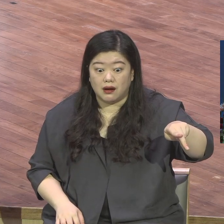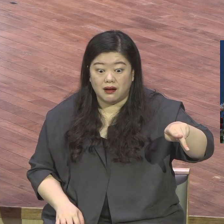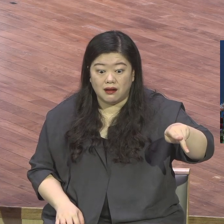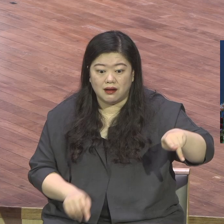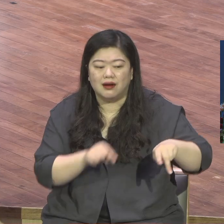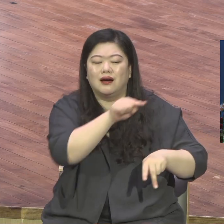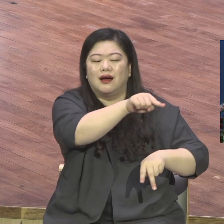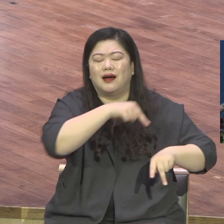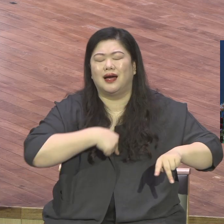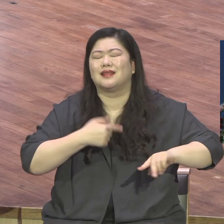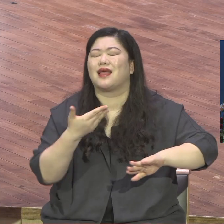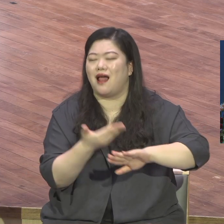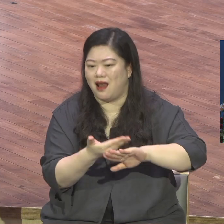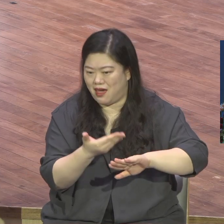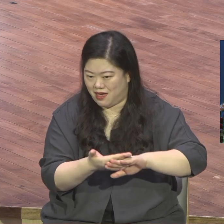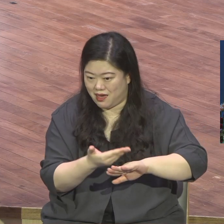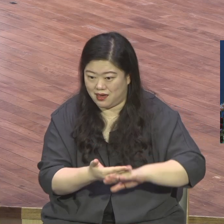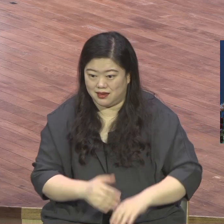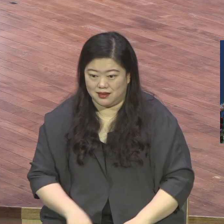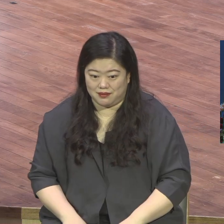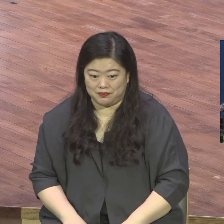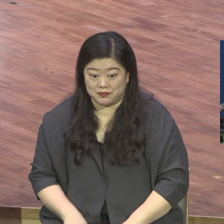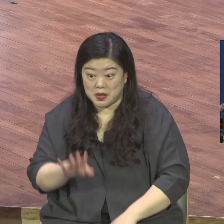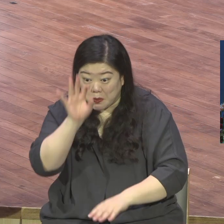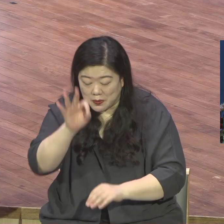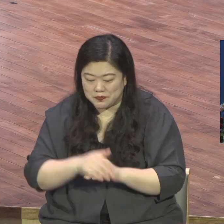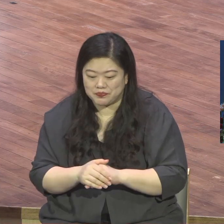첫째, 성격이 안 맞았어.